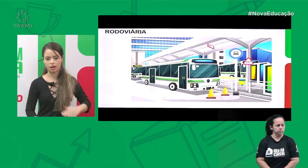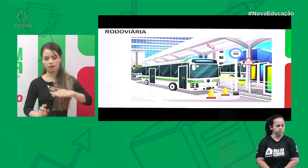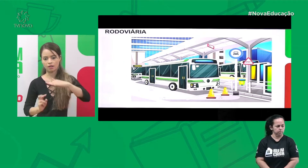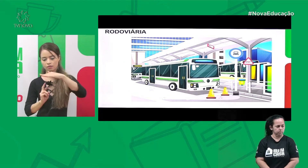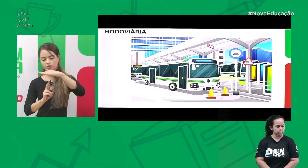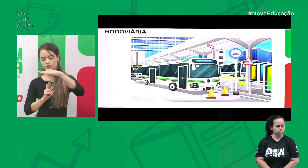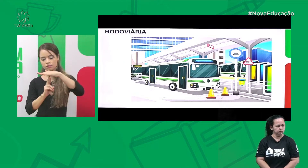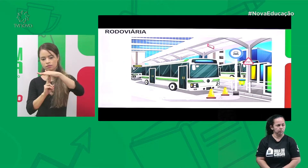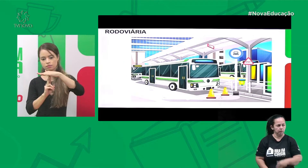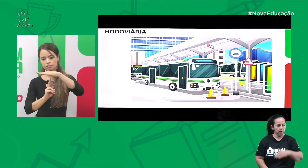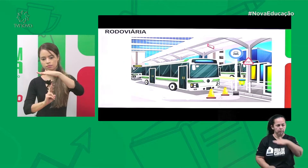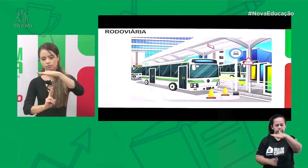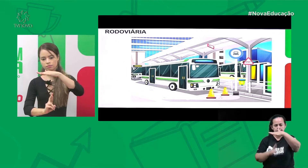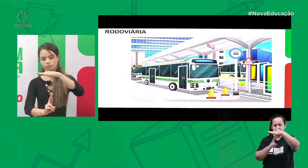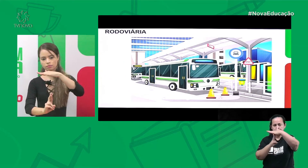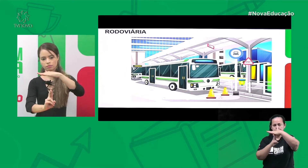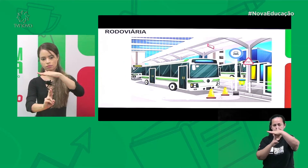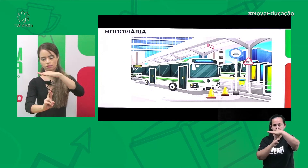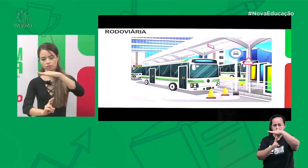rodoviária,